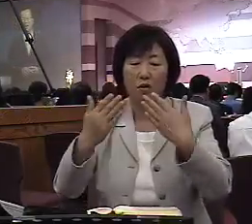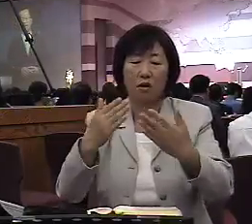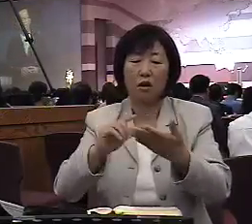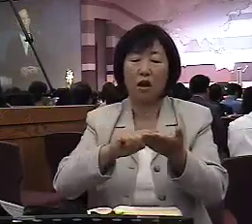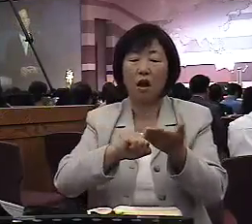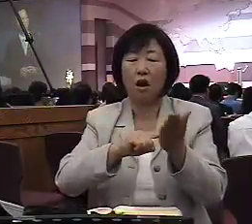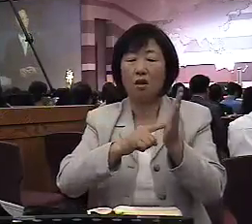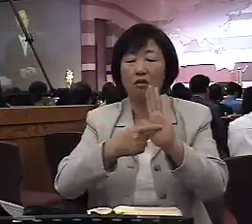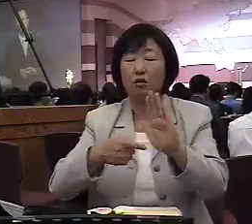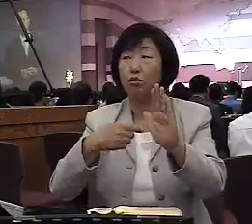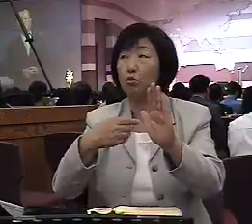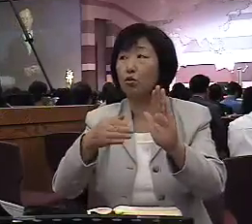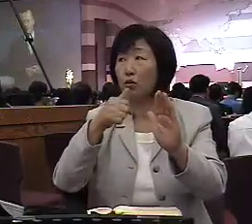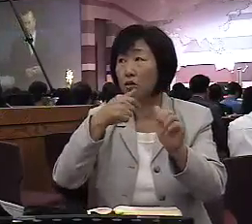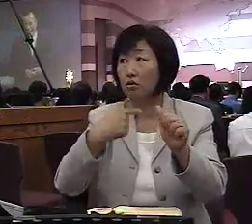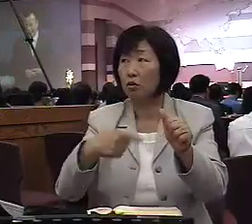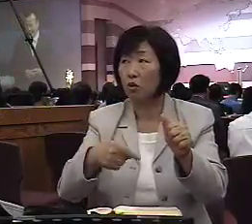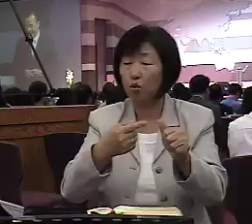것입니다.